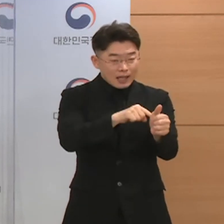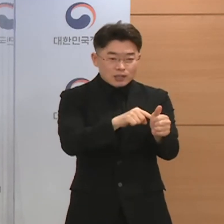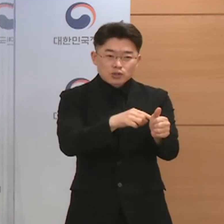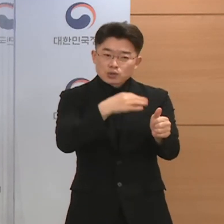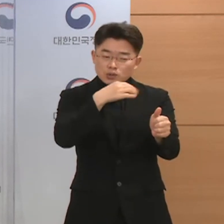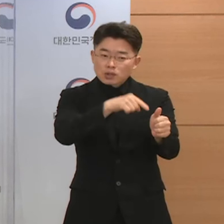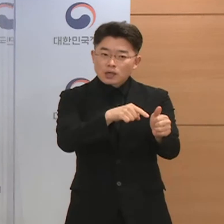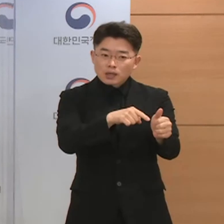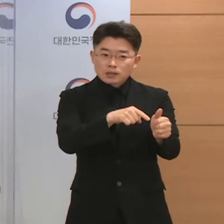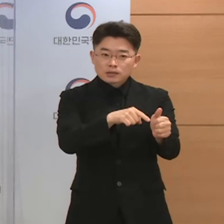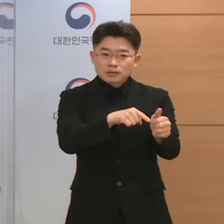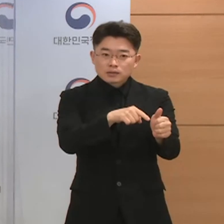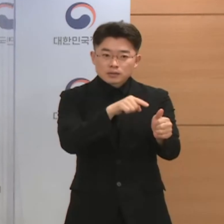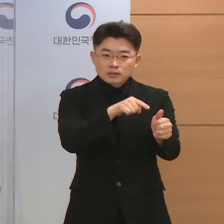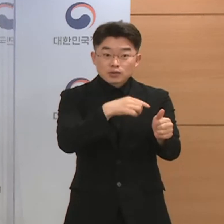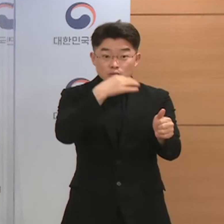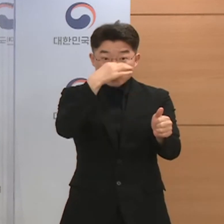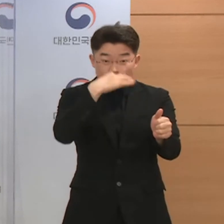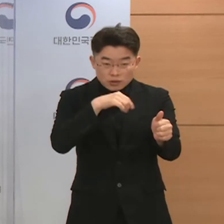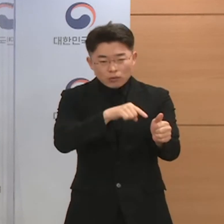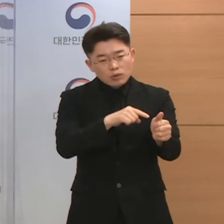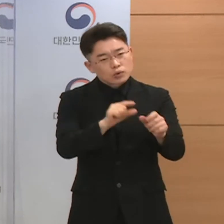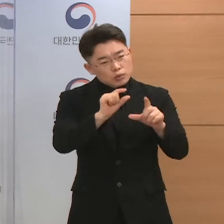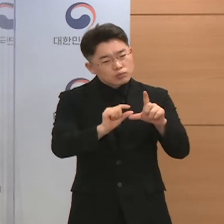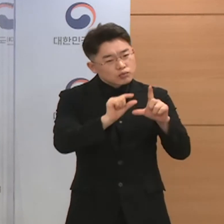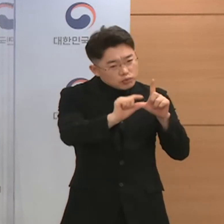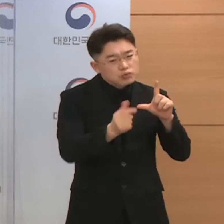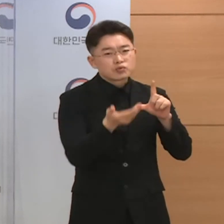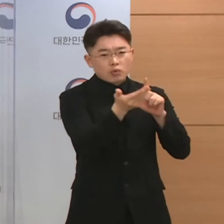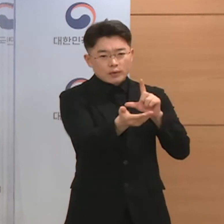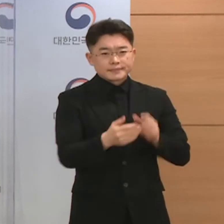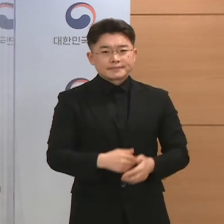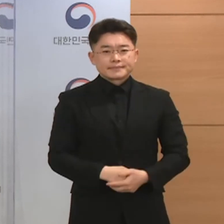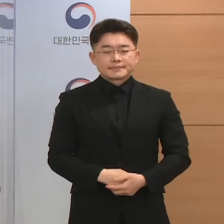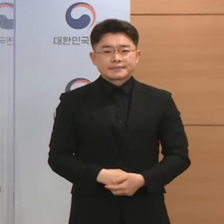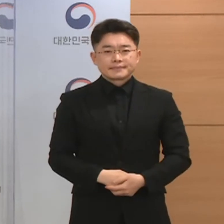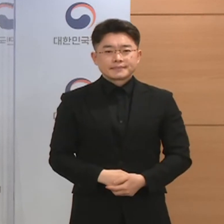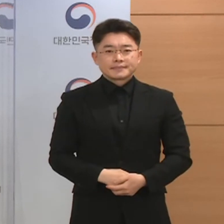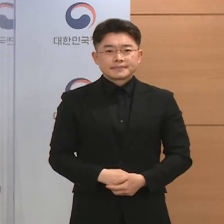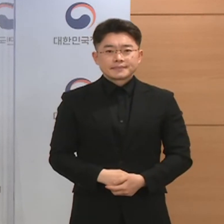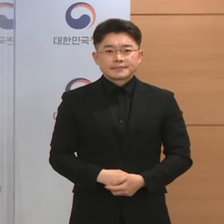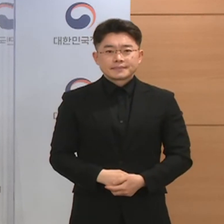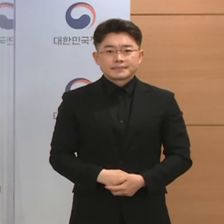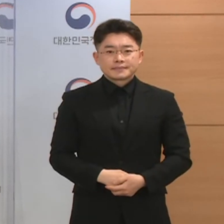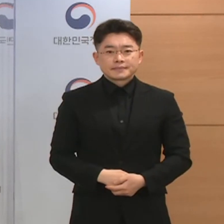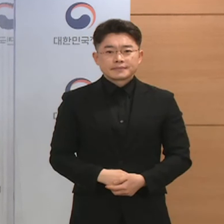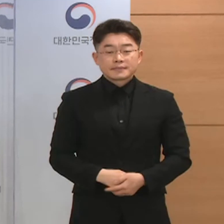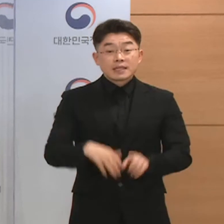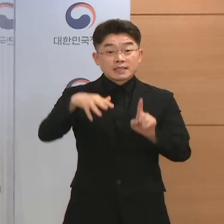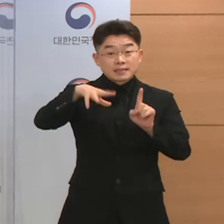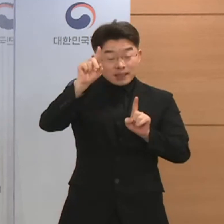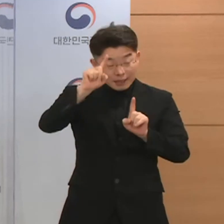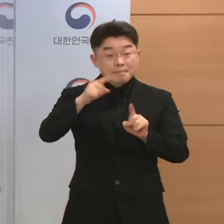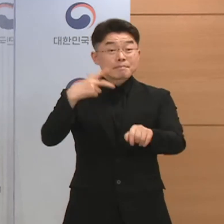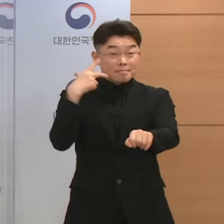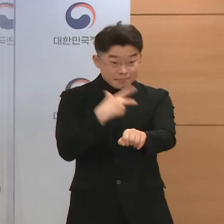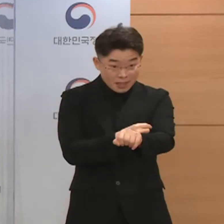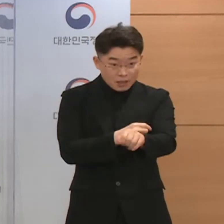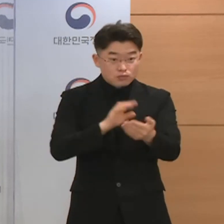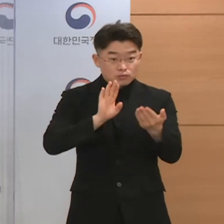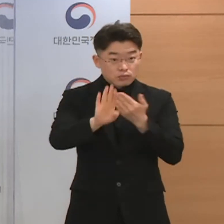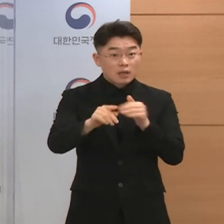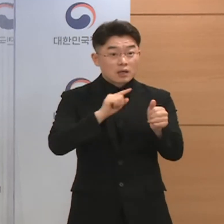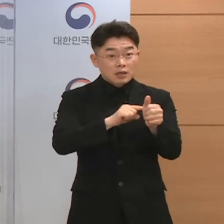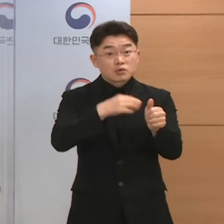누릴 수 있도록 그 구성되어 있는 상태입니다. 1차 접종만으로도 방역조치 완화가 되는 부분들은 고령층 등의